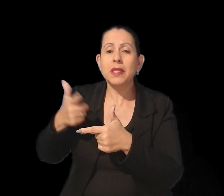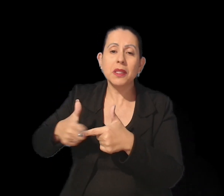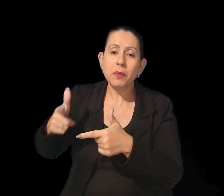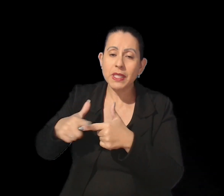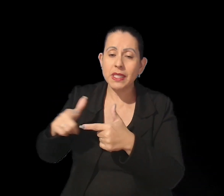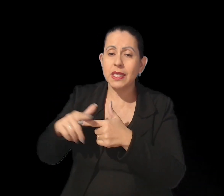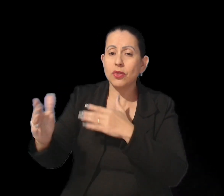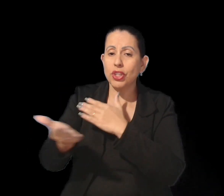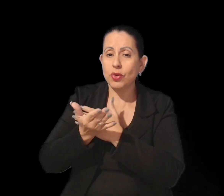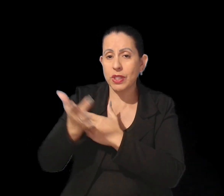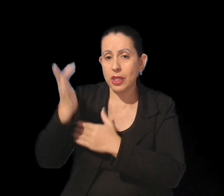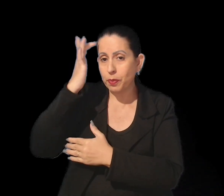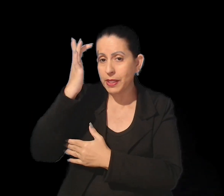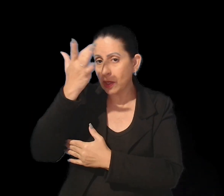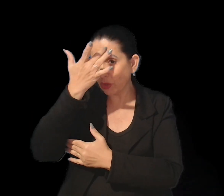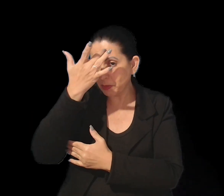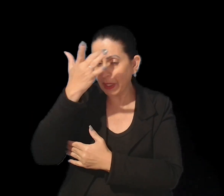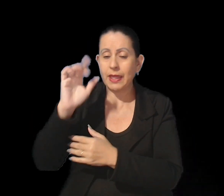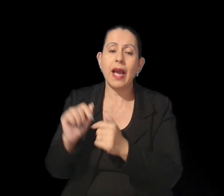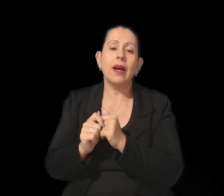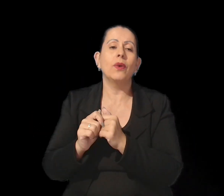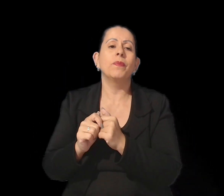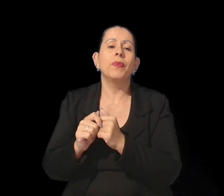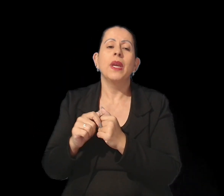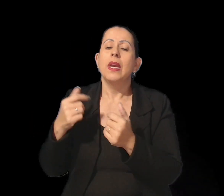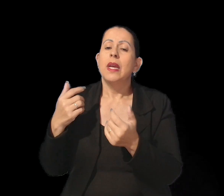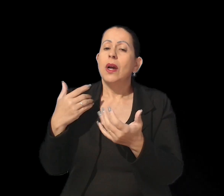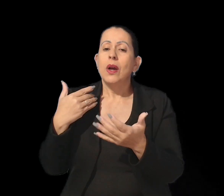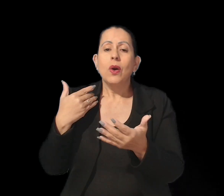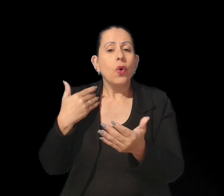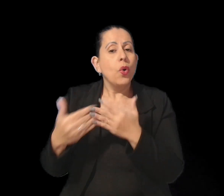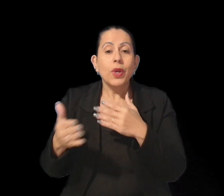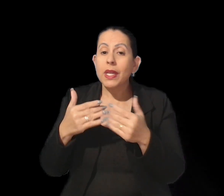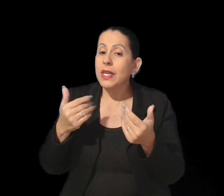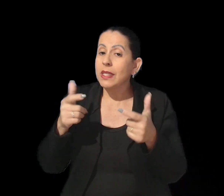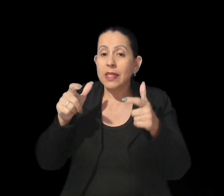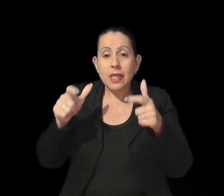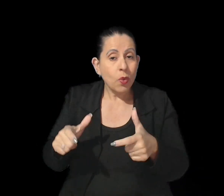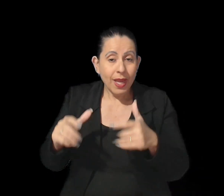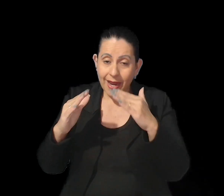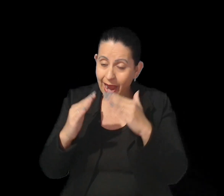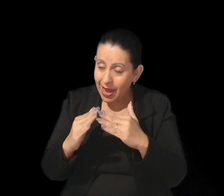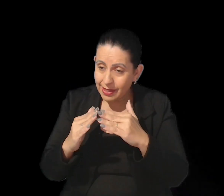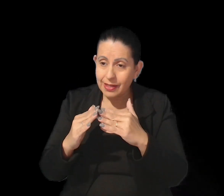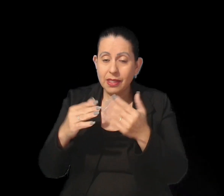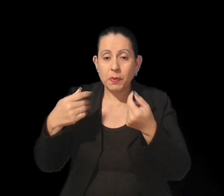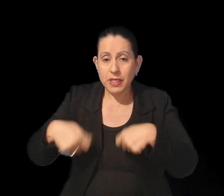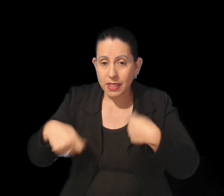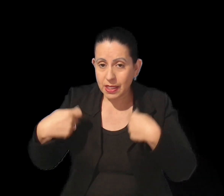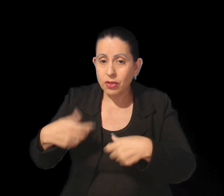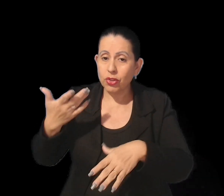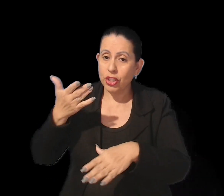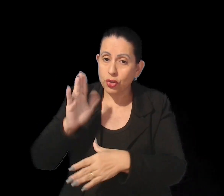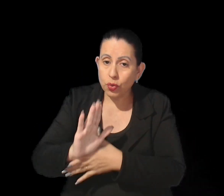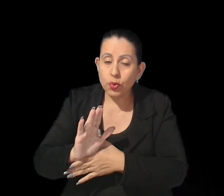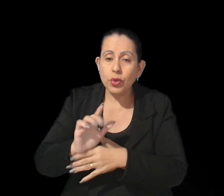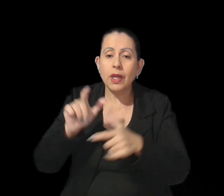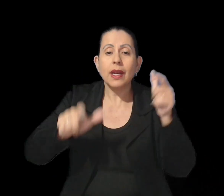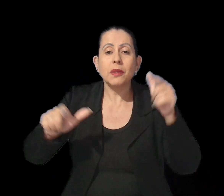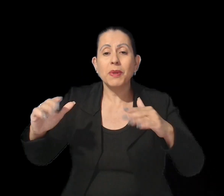estão precisando de auxílio para a saúde mental, ou que estão em casas precisando de ajuda, as